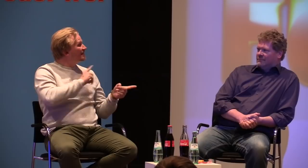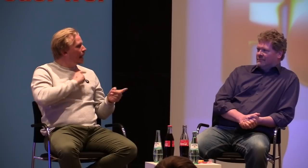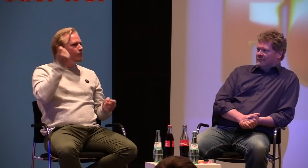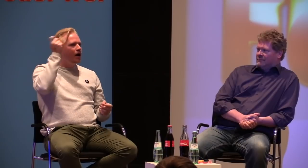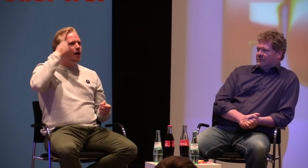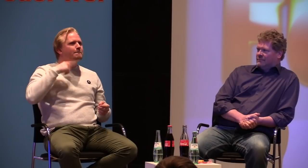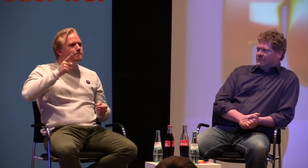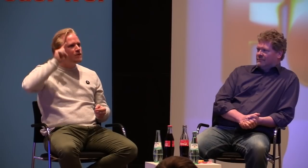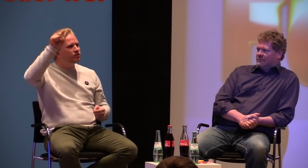Freitagsdemo.